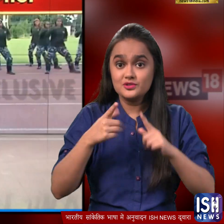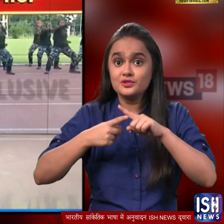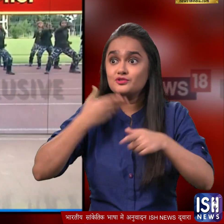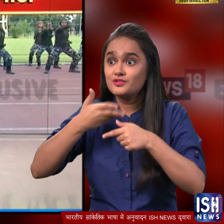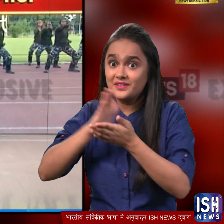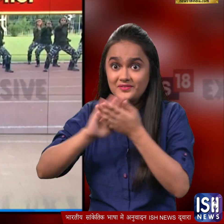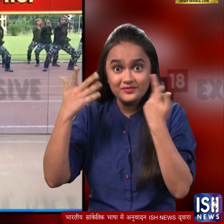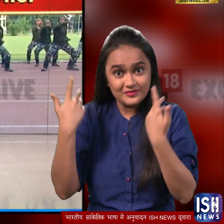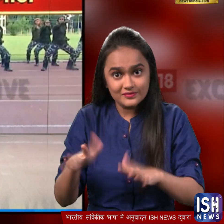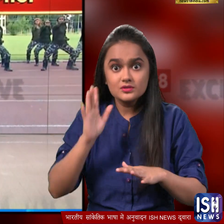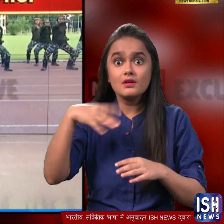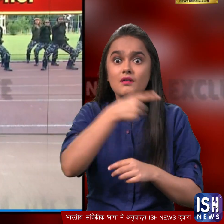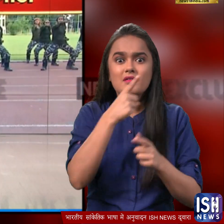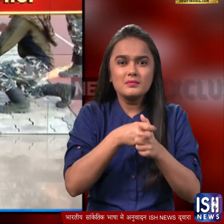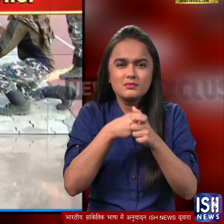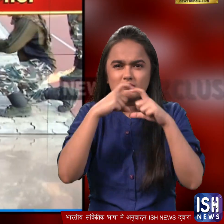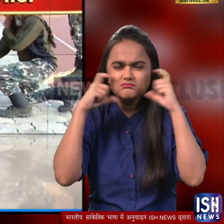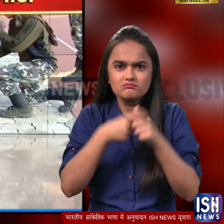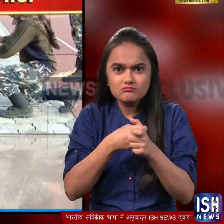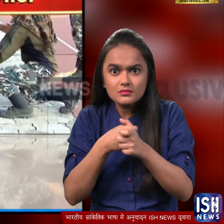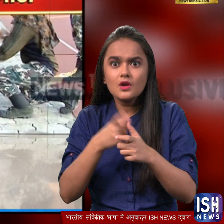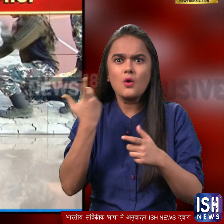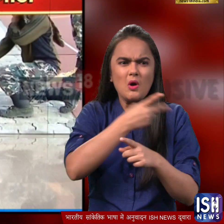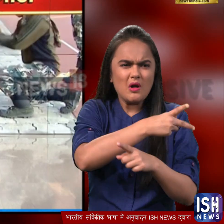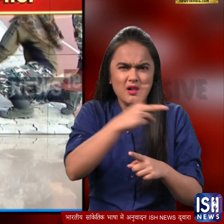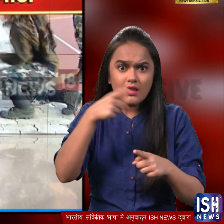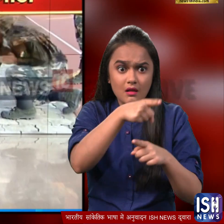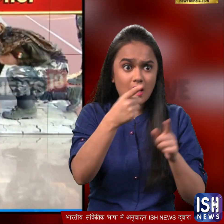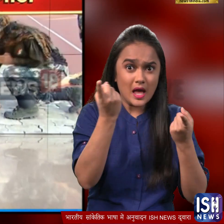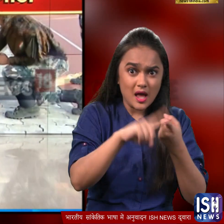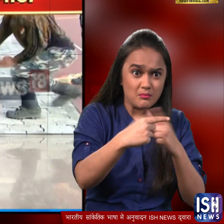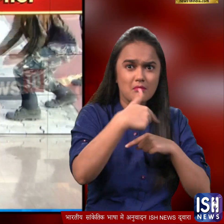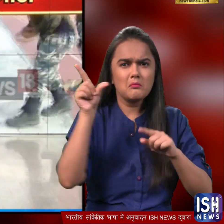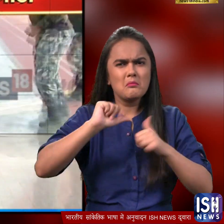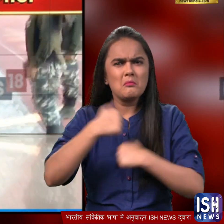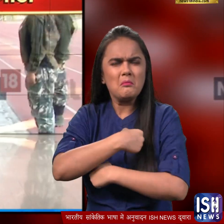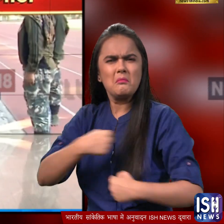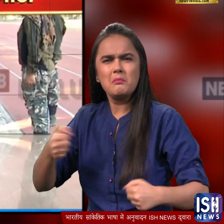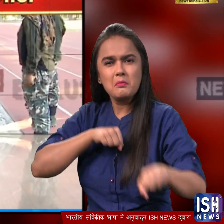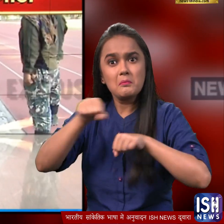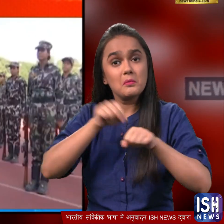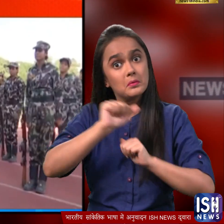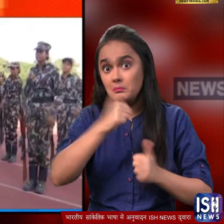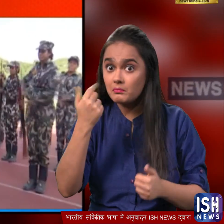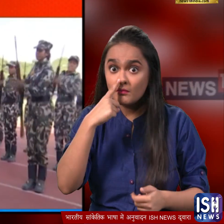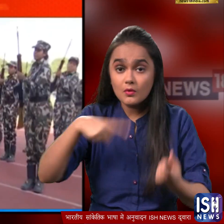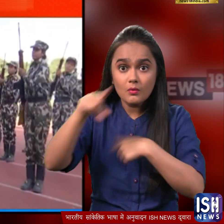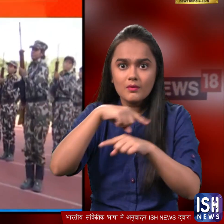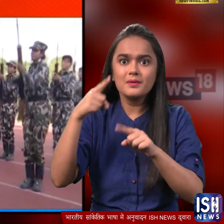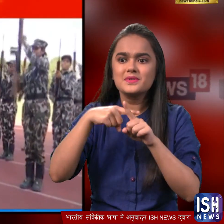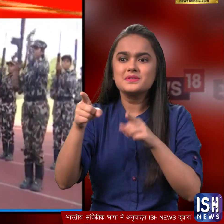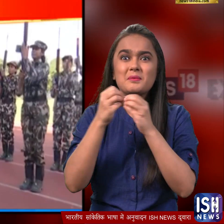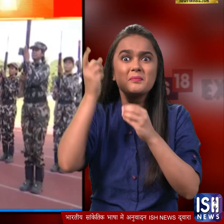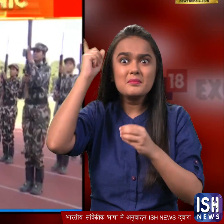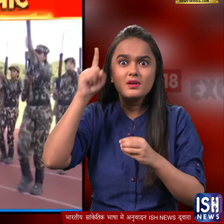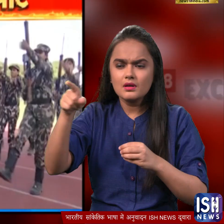था। ट्रेनिंग के बाद ये महिलाएं आतंकियों से लेकर नक्सलियों तक के हमले का मुंह तोड़ जवाब दे सकती। और बिहार